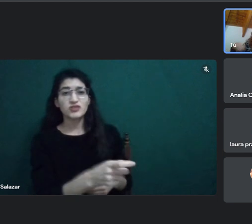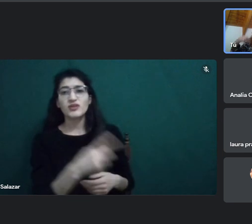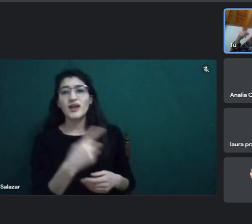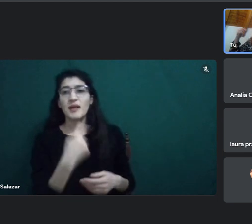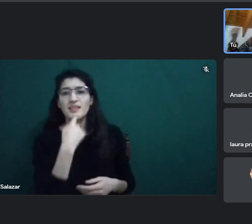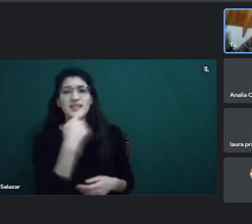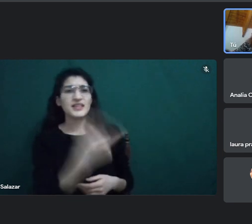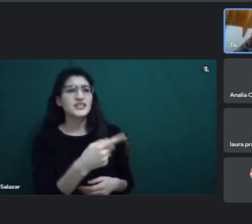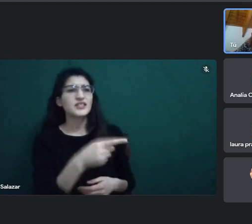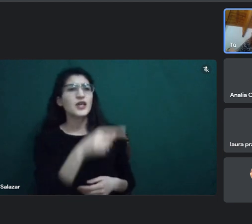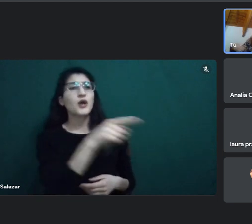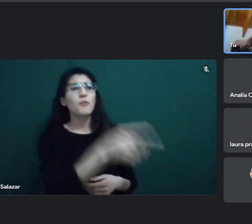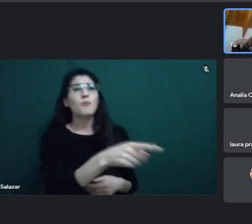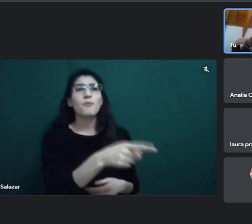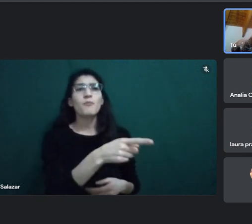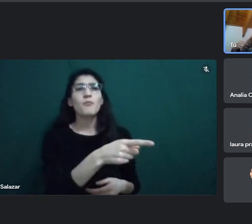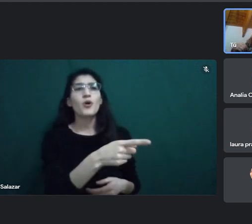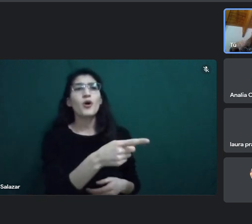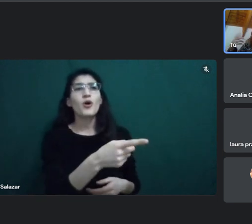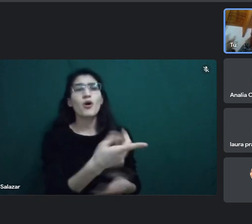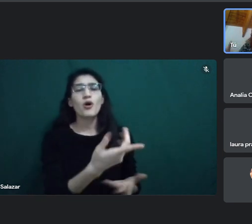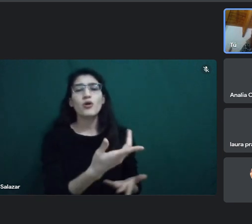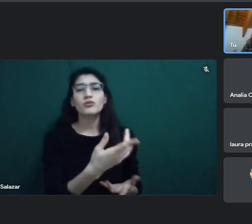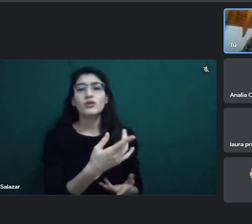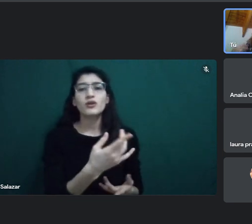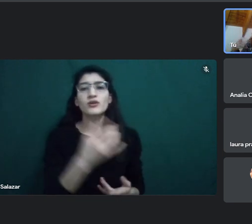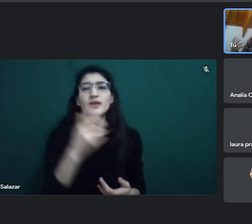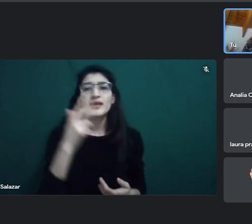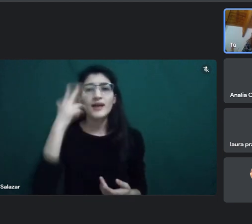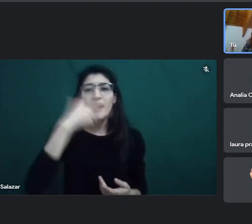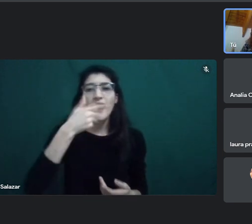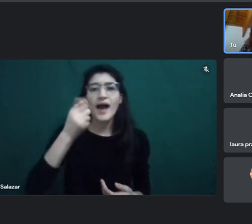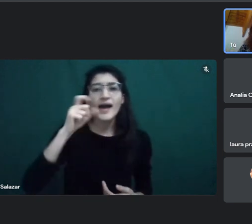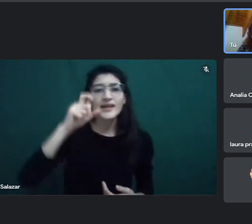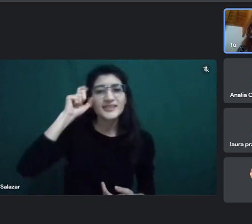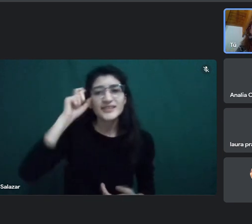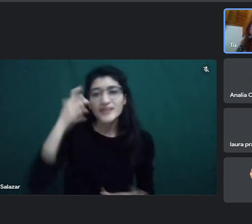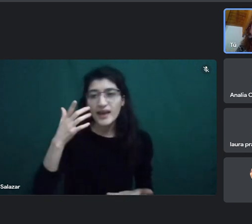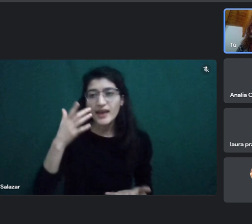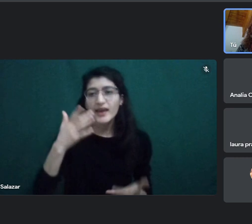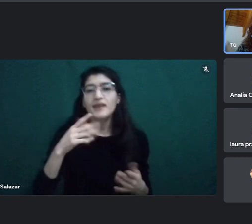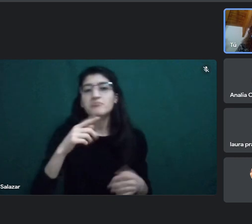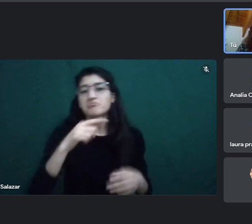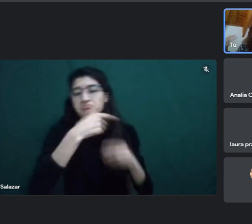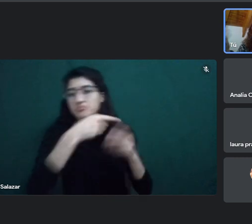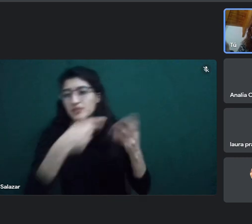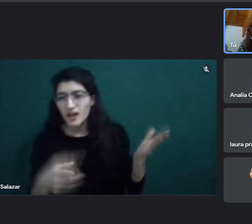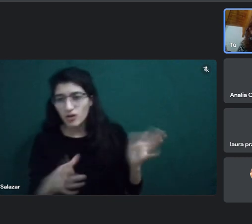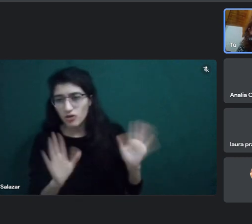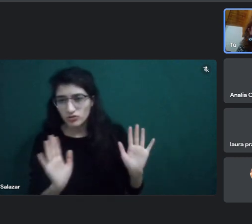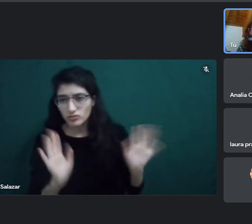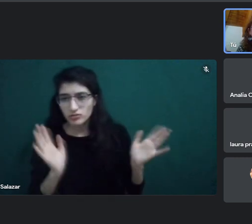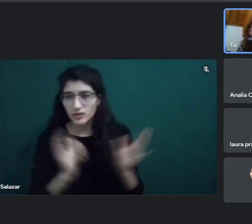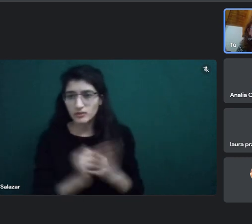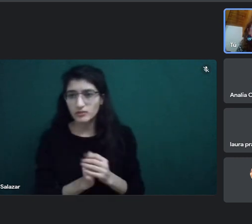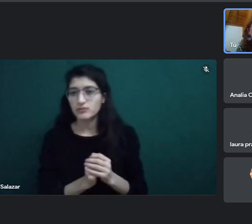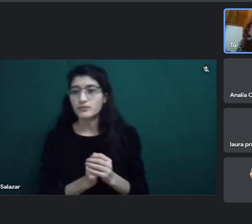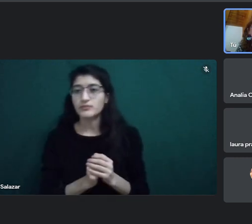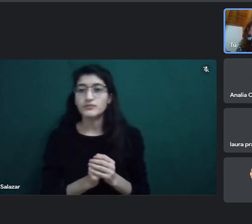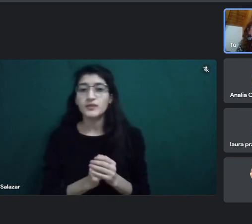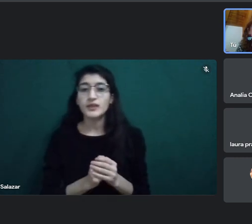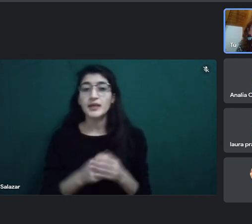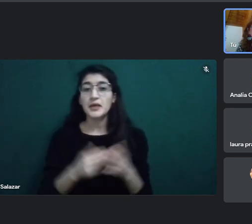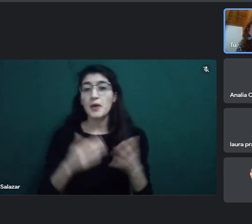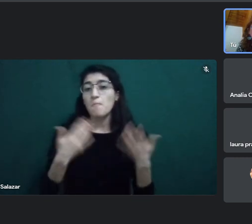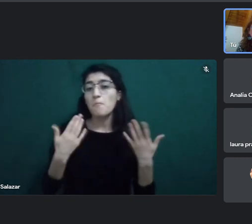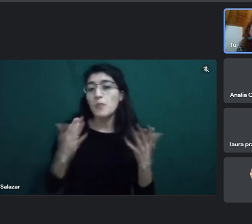dispositivo, coloque, encienda, ¿sí? También a veces aparece en infinitivo.